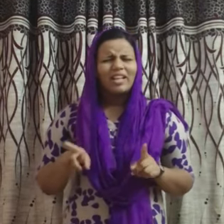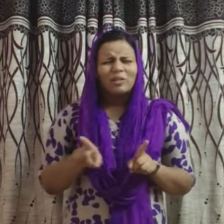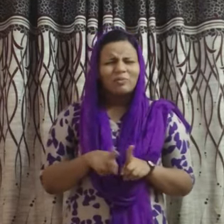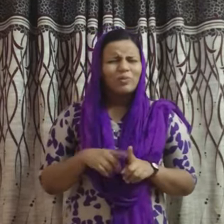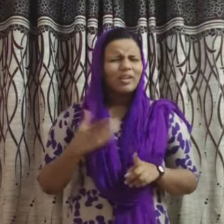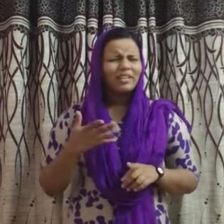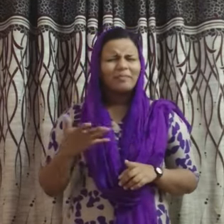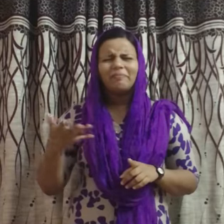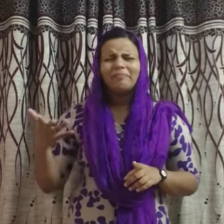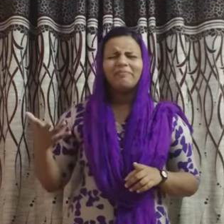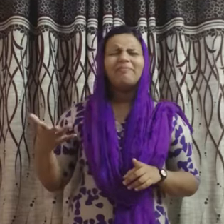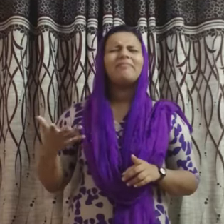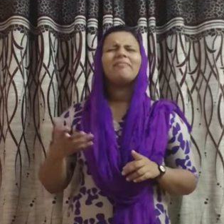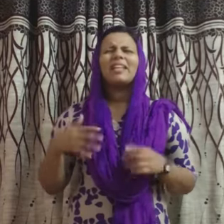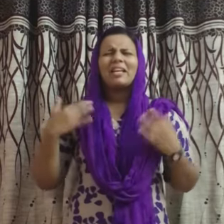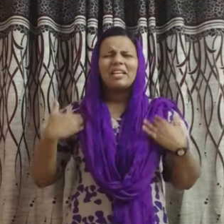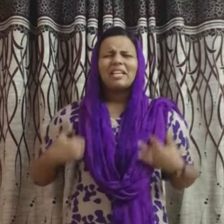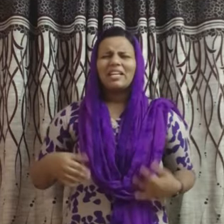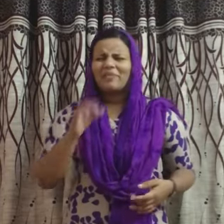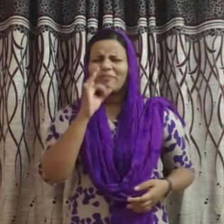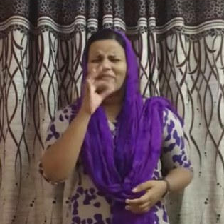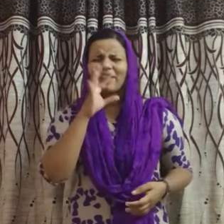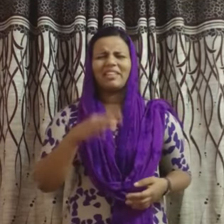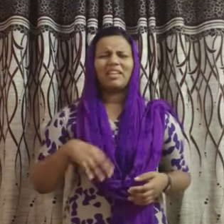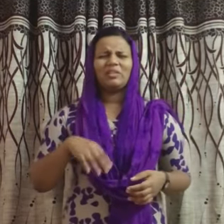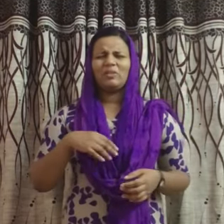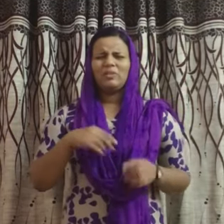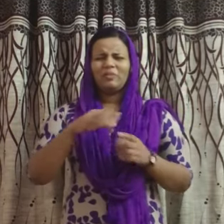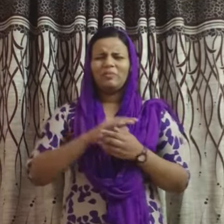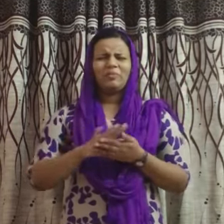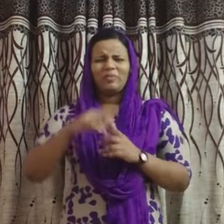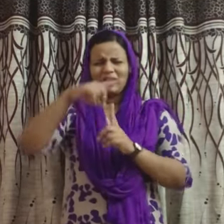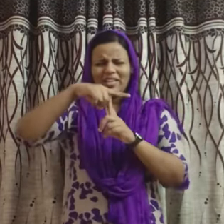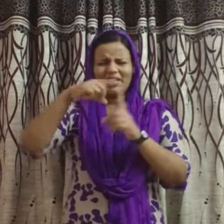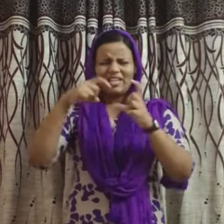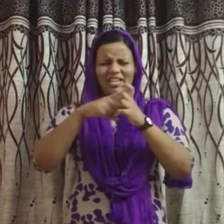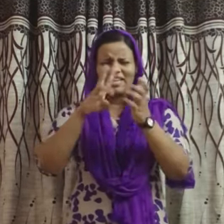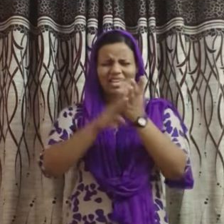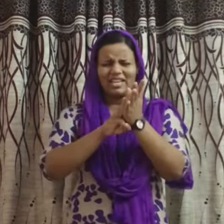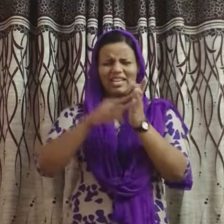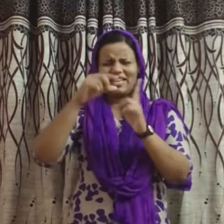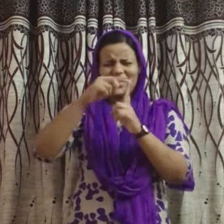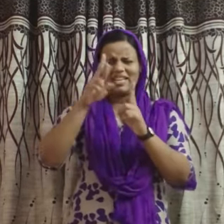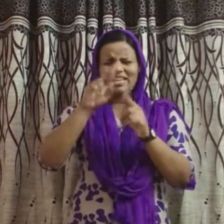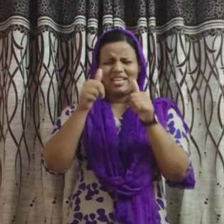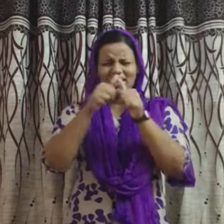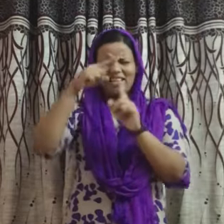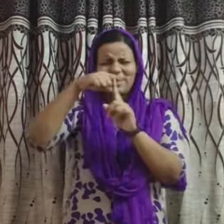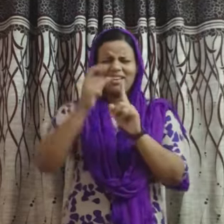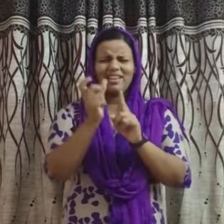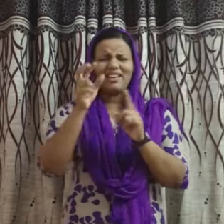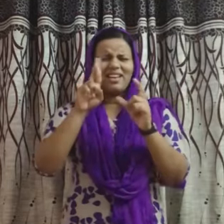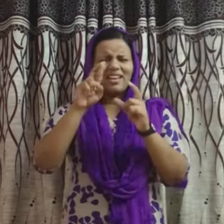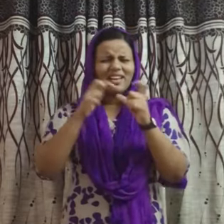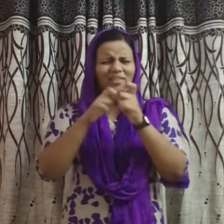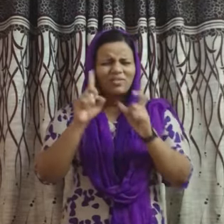കർത്താവേ, അമേൻ, അമേൻ. കർത്താവേ, ബോഡി പെയിനിനാലും ടെമ്പറേച്ചറിനാലും ഒക്കെ ഭാരപ്പെടുന്നവർക്ക് വേണ്ടി ഞങ്ങൾ പ്രാർത്ഥിക്കും. കർത്താവേ, ഇന്ന് പകൽക്കാലം യേശു ക്രിസ്തുവിൻ്റെ